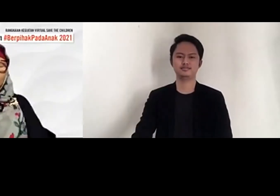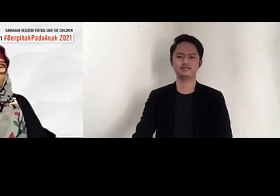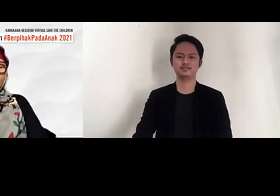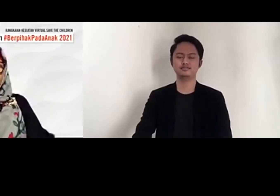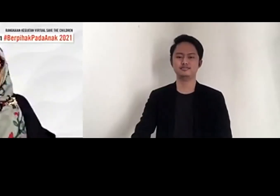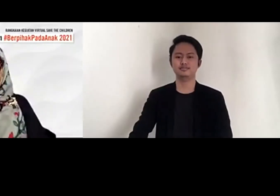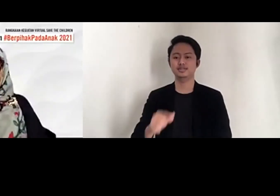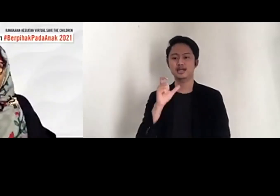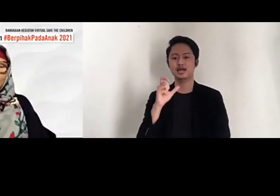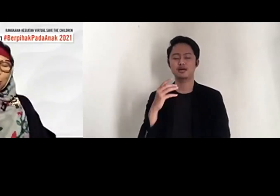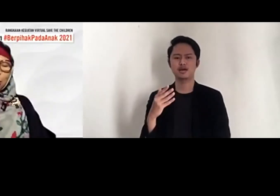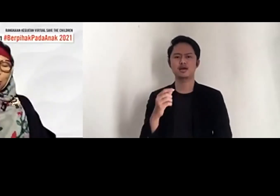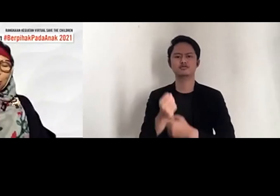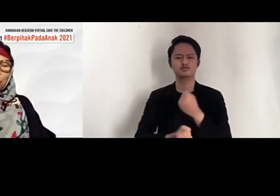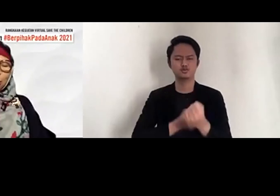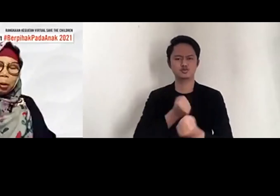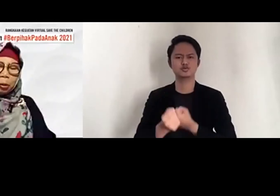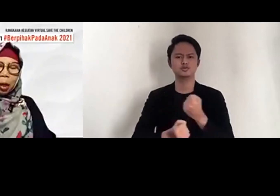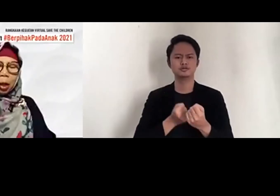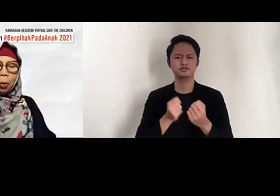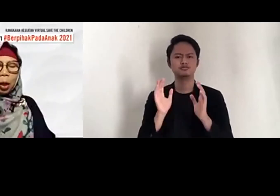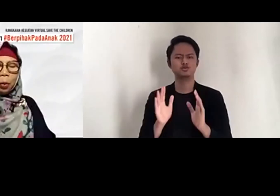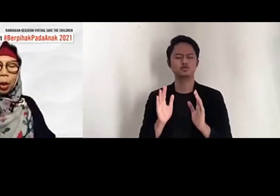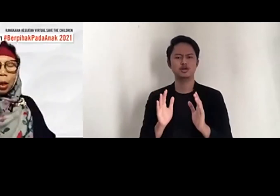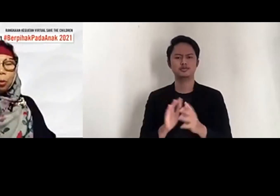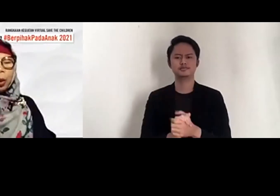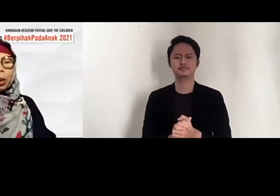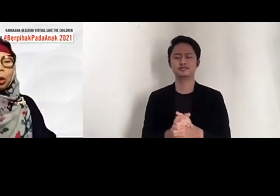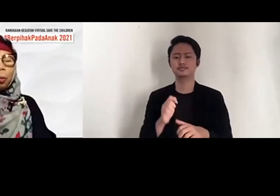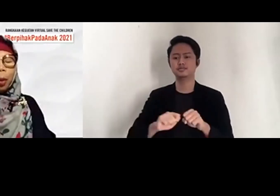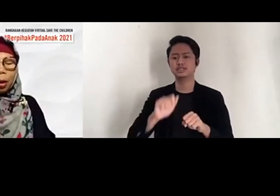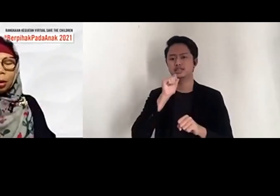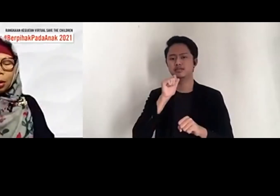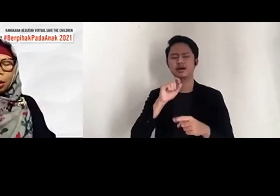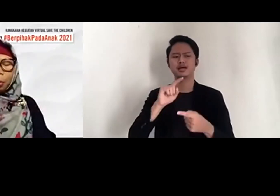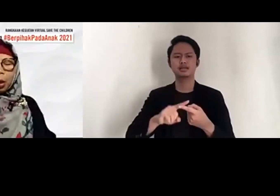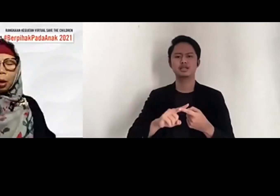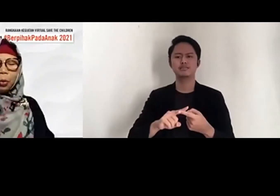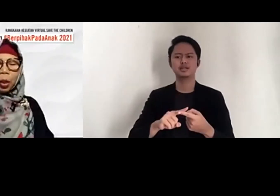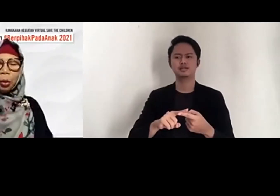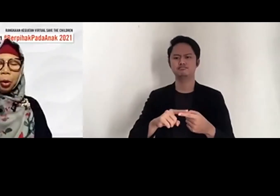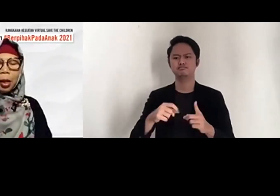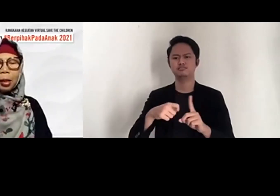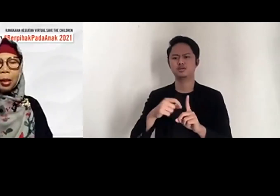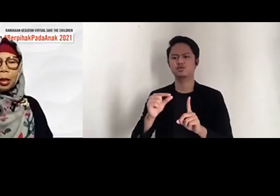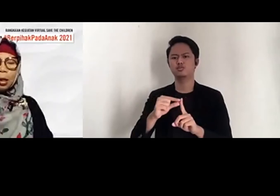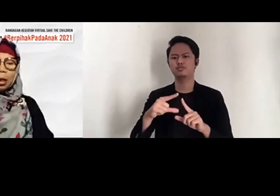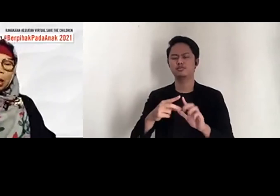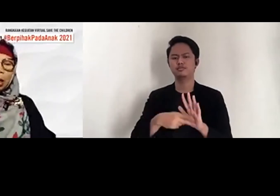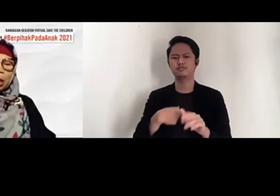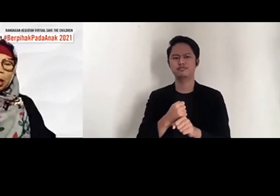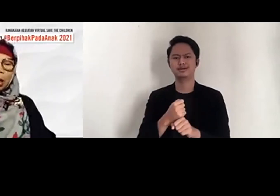melalui upaya yang dilakukan oleh kawan-kawan di Kabupaten Kupang, melalui